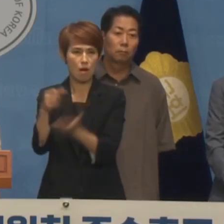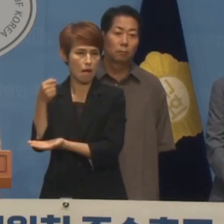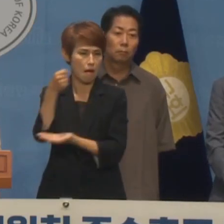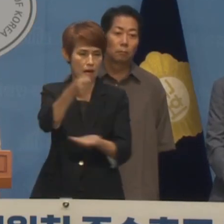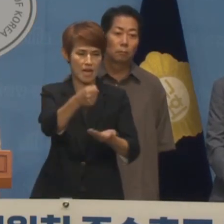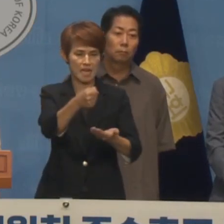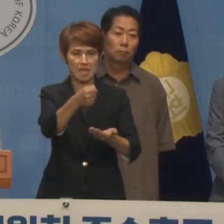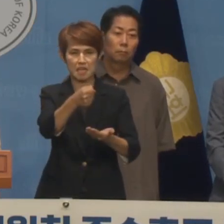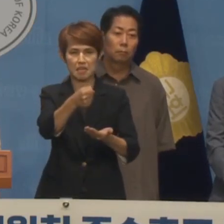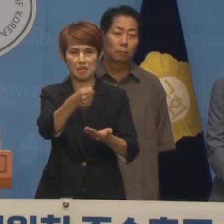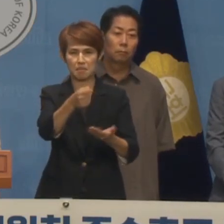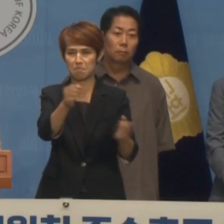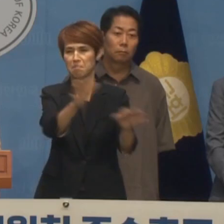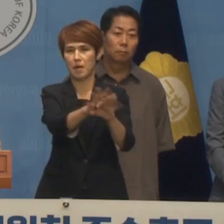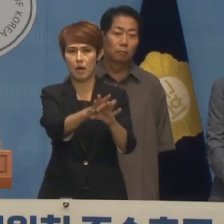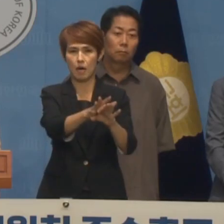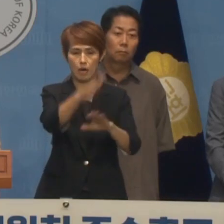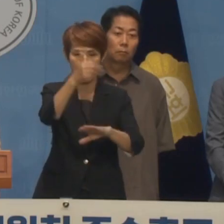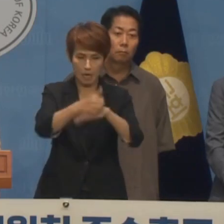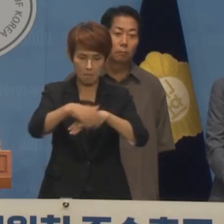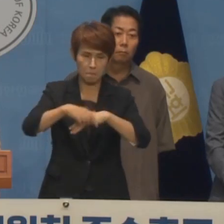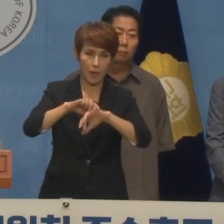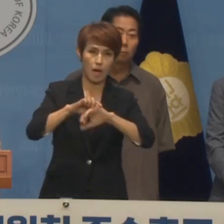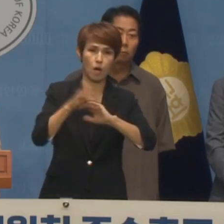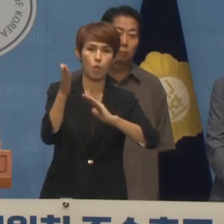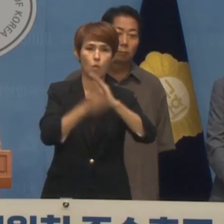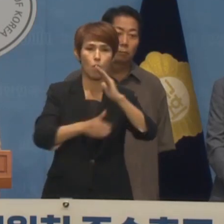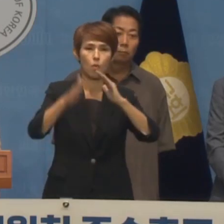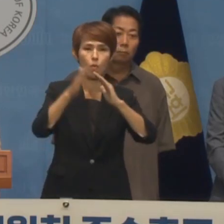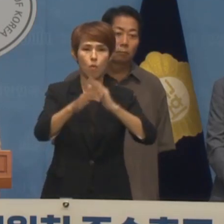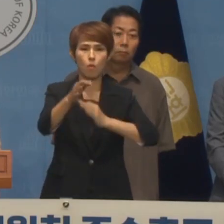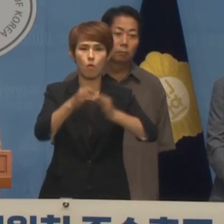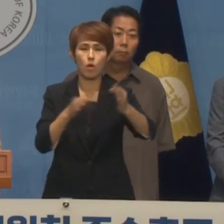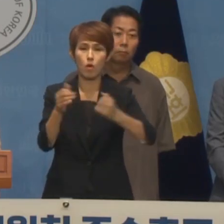중단했다가 적발돼 공정거래위원회로부터